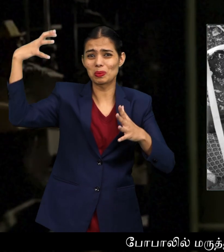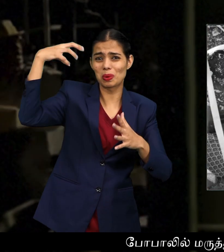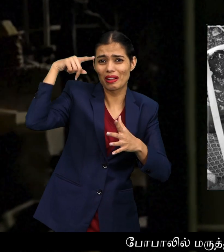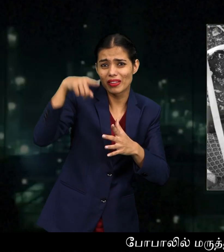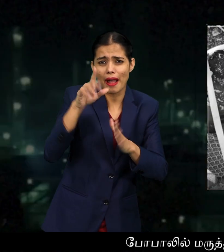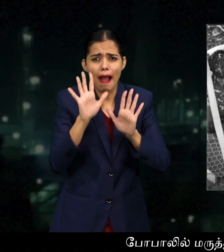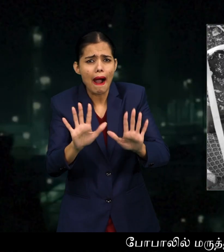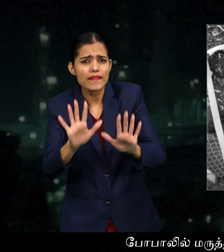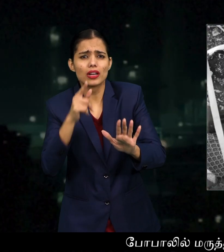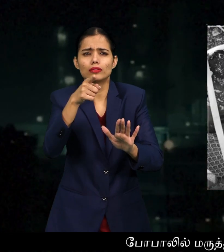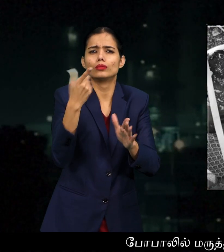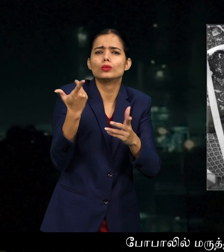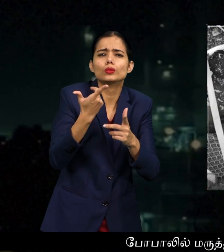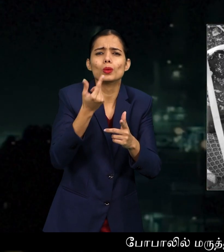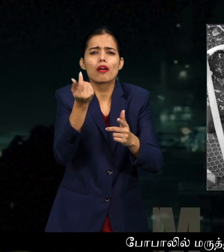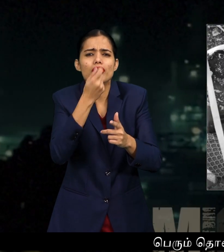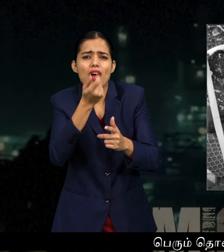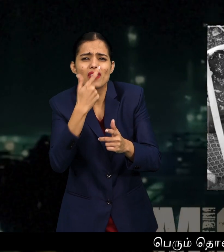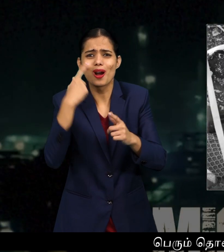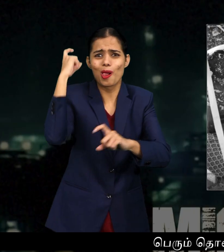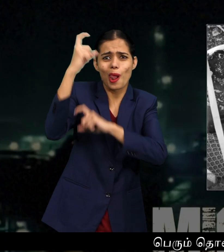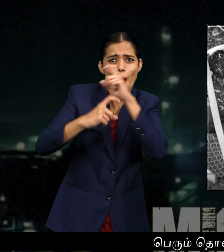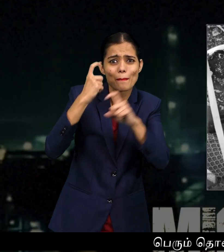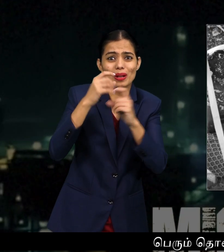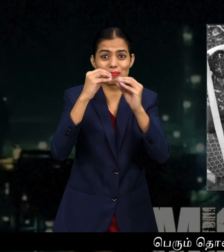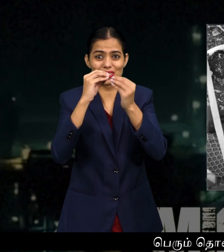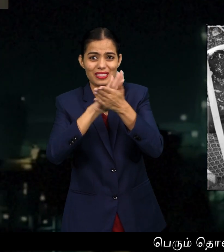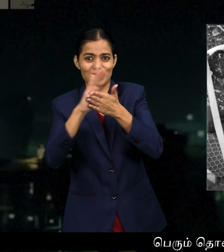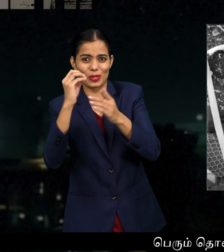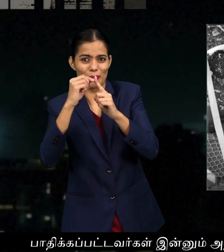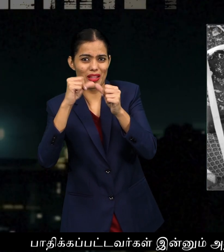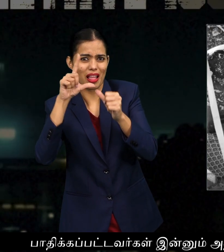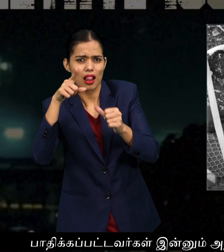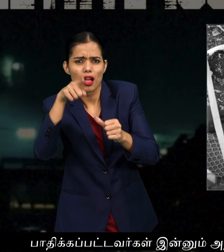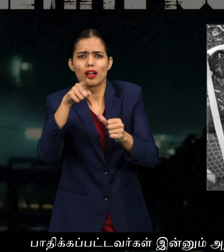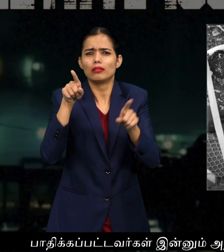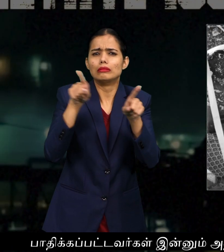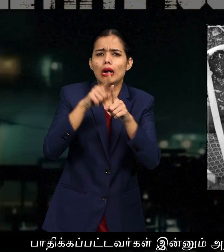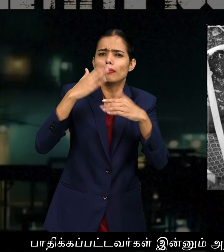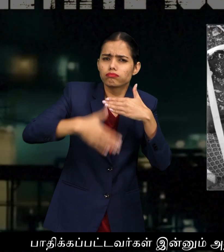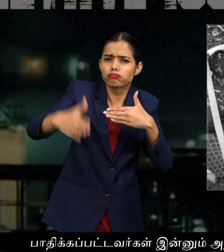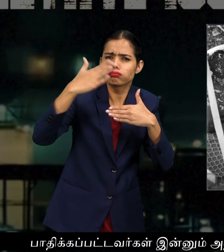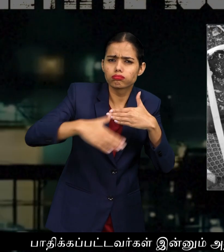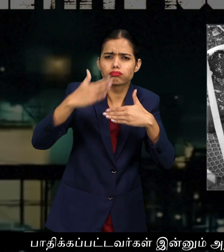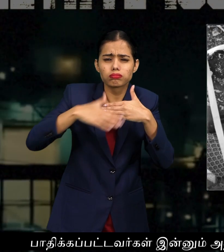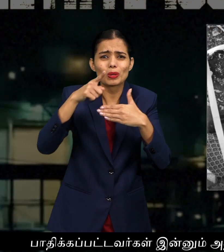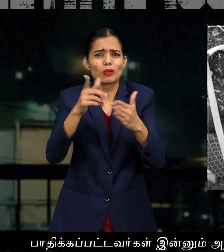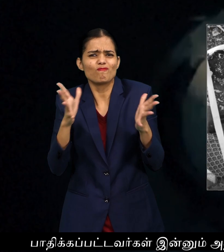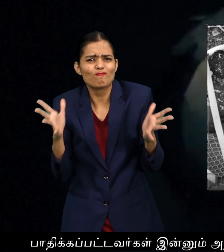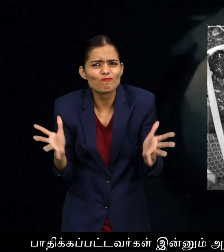போபாலில் மருத்துவ வசதிகளை அமைப்பதற்கு பெரும் தொகை செலவிடப்பட்டாலும் பாதிக்கப்பட்டவர்கள் இன்னும்